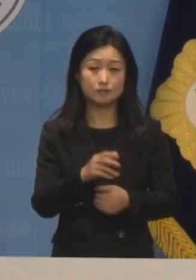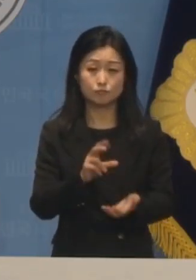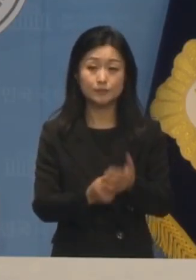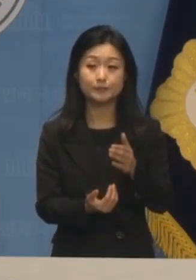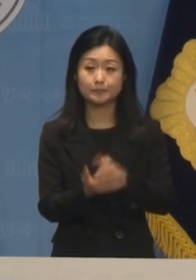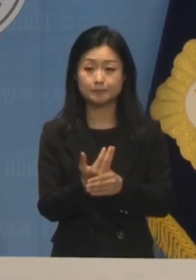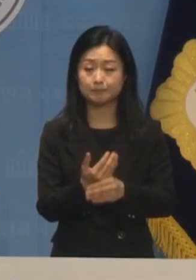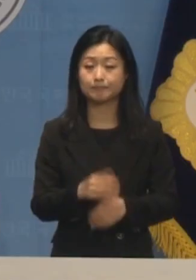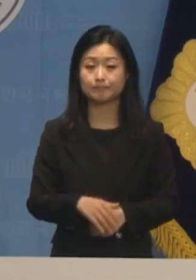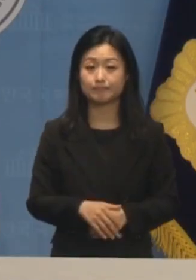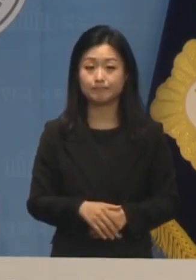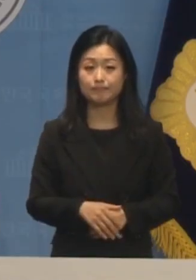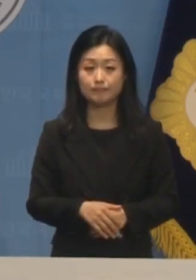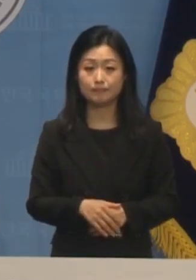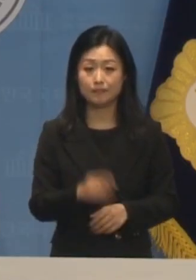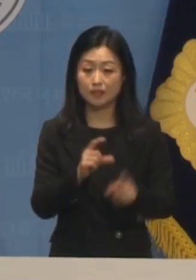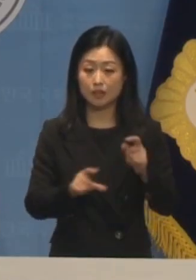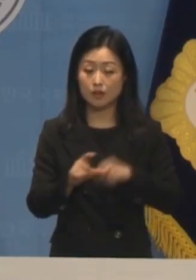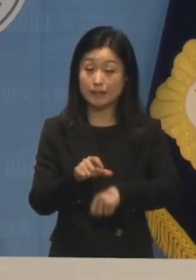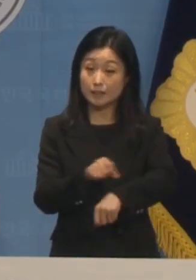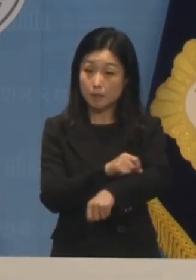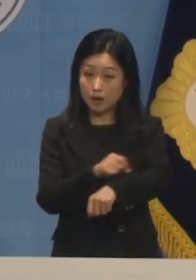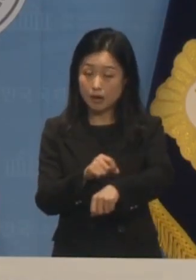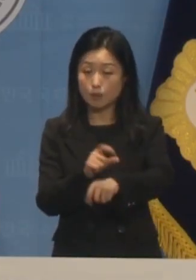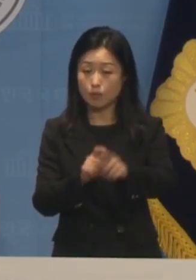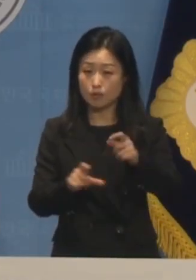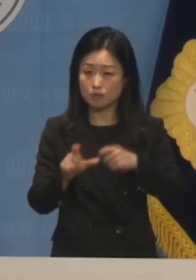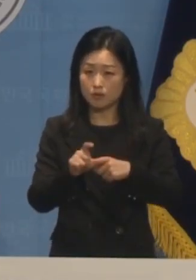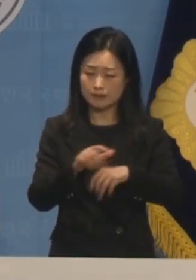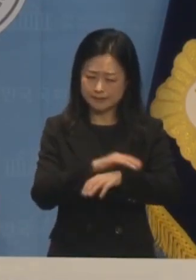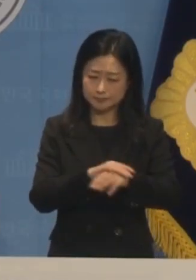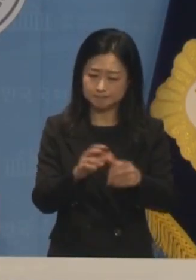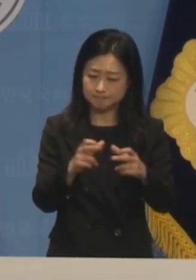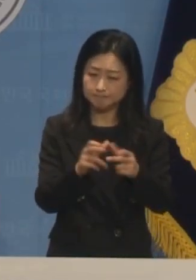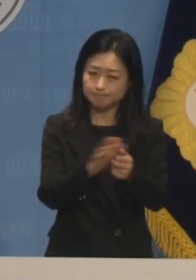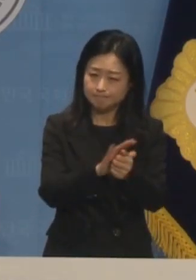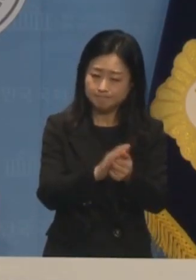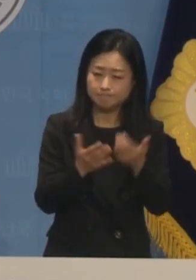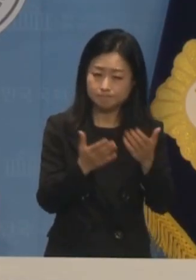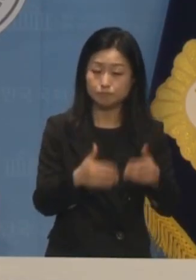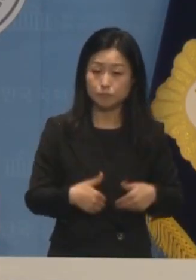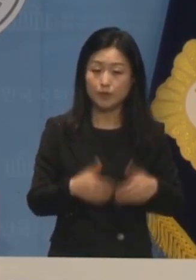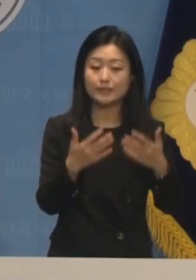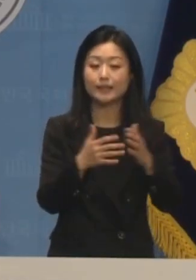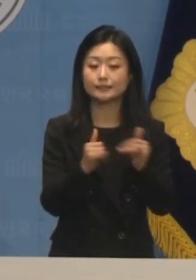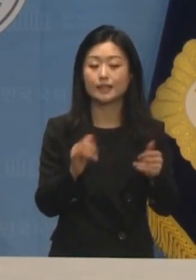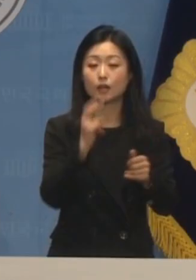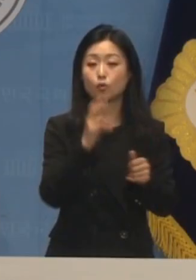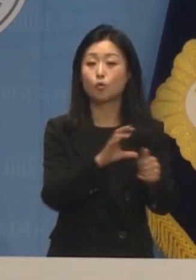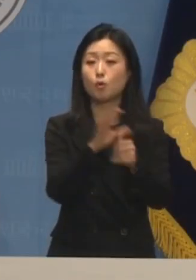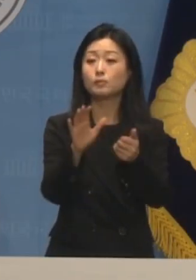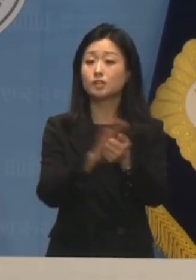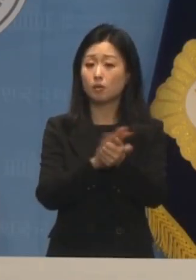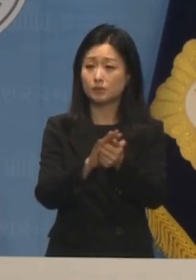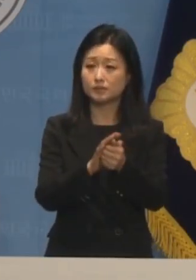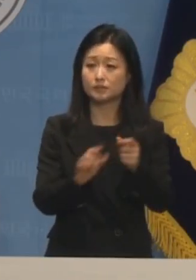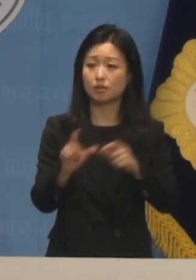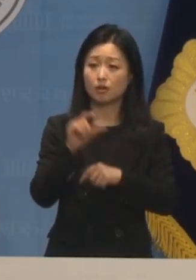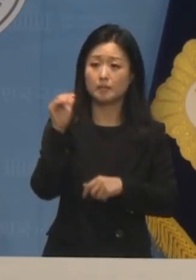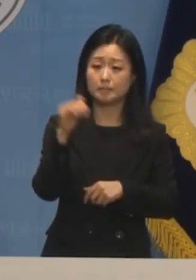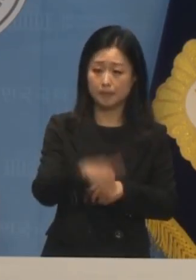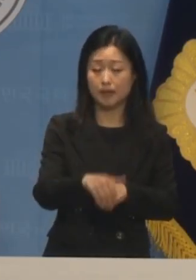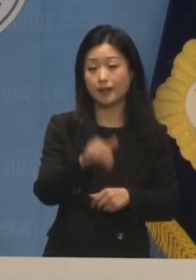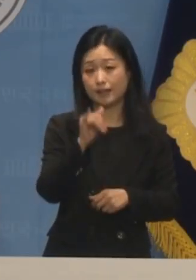더 특별하게, 더 충분하게 챙겨야 할 장애인 등 사회적 약자에 대한 돌봄 서비스는 오히려